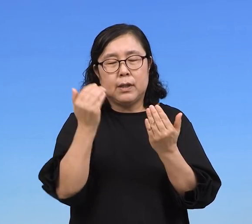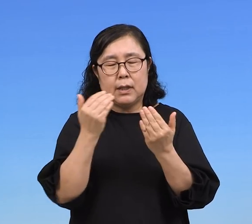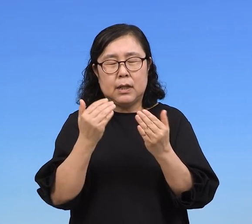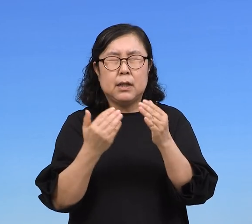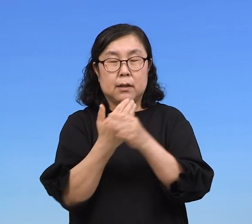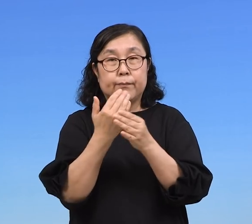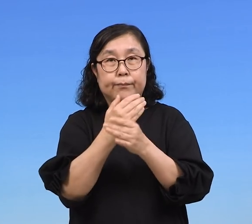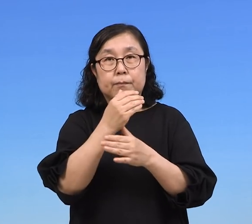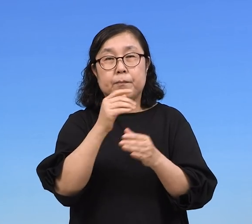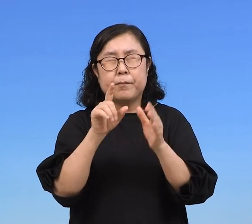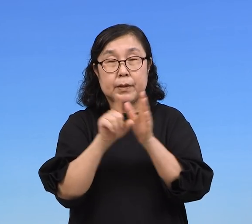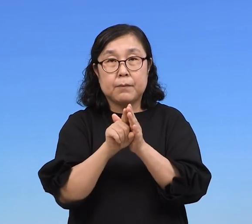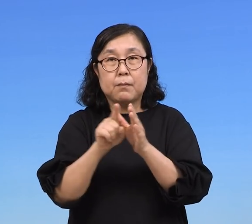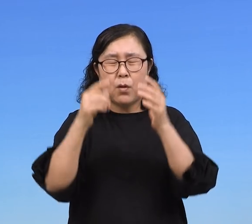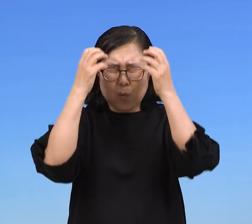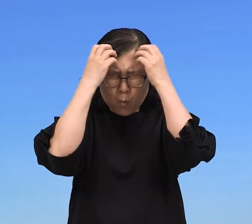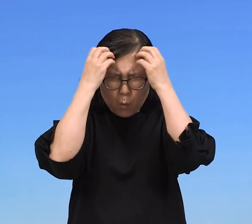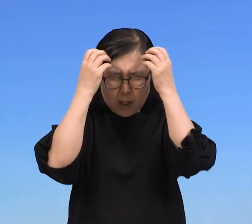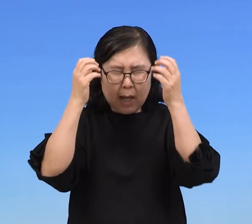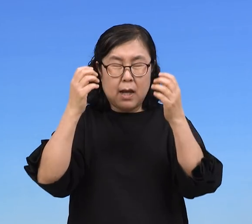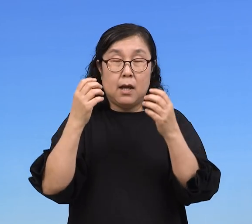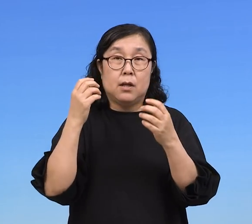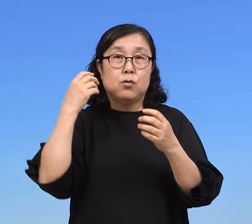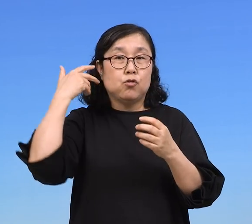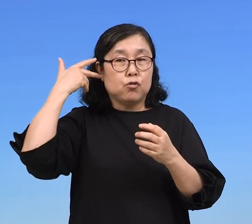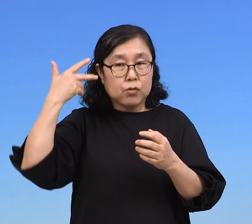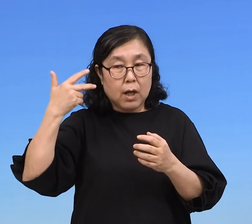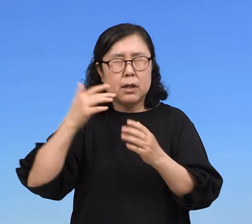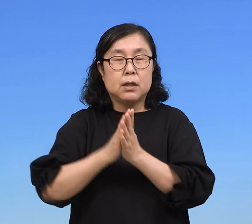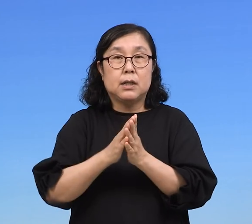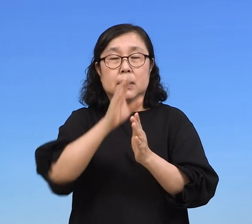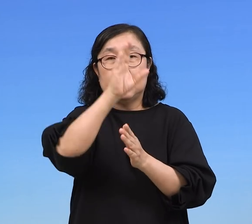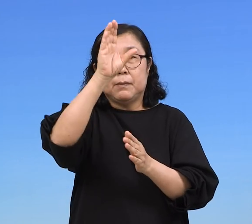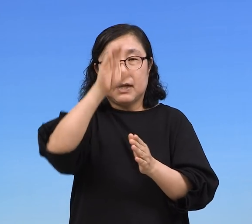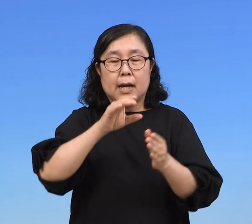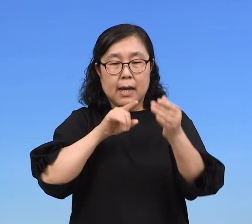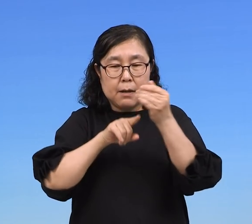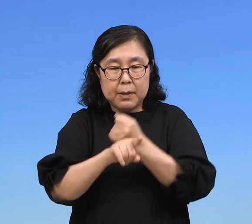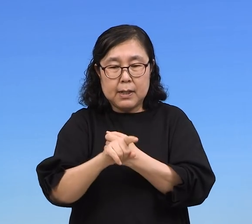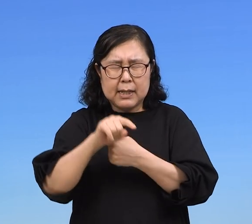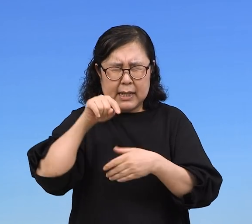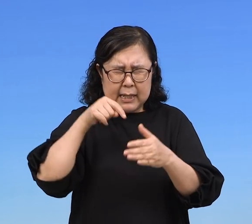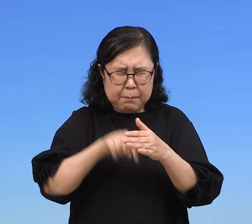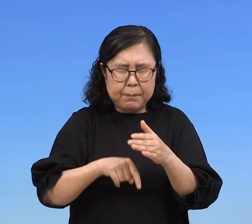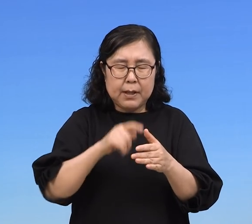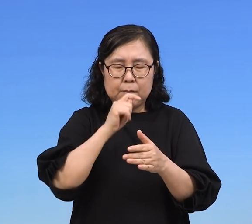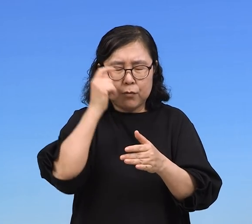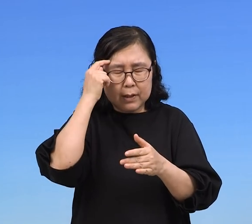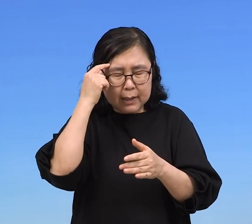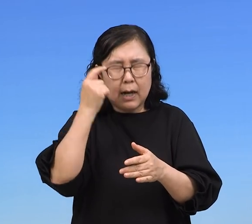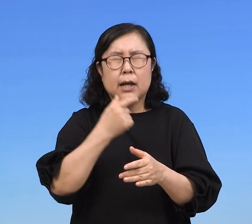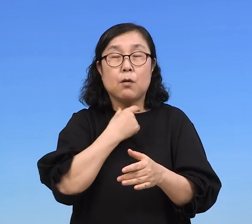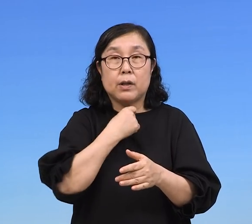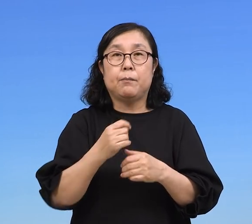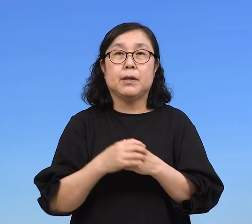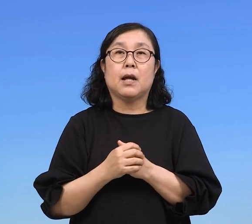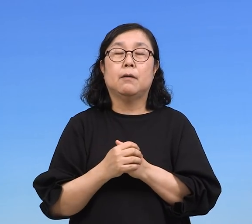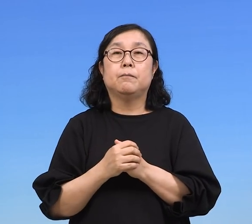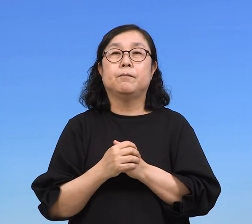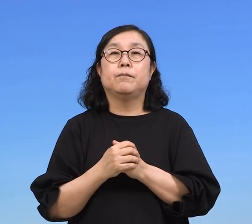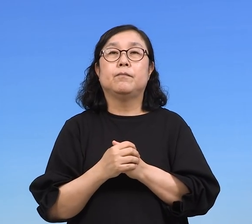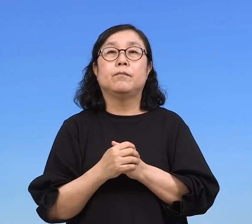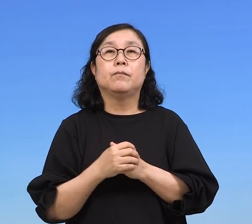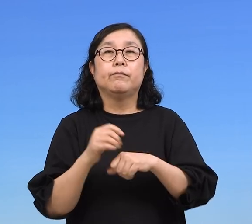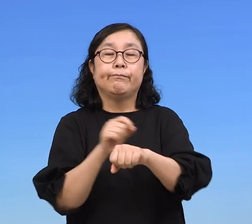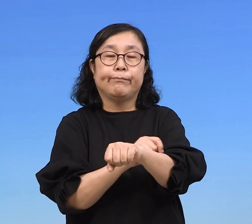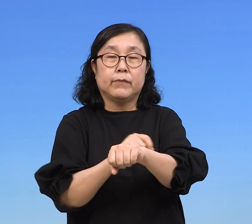그래서 여러분, 이번 고난주간은요 정말 십자가의 의미를 깊이 묵상했으면 좋겠습니다. 그리고 특이한